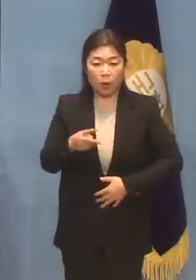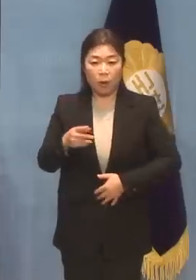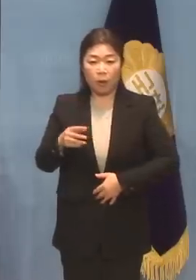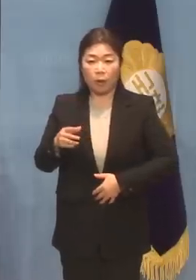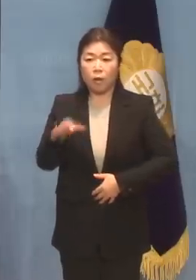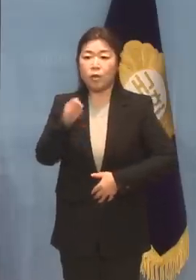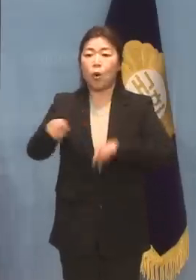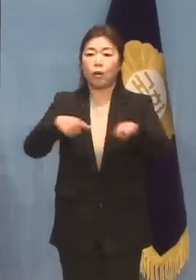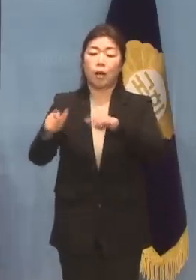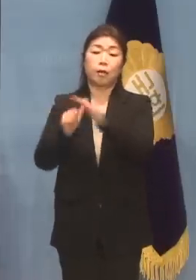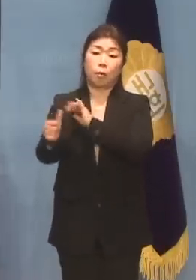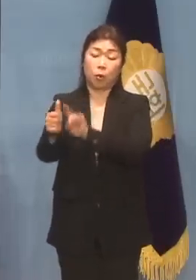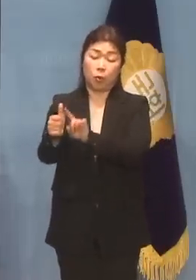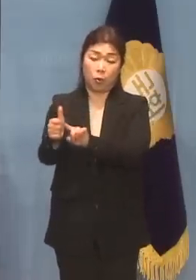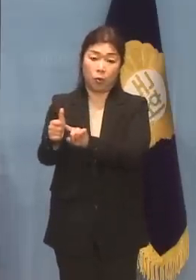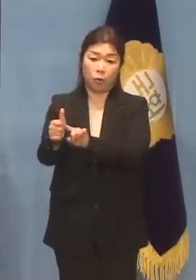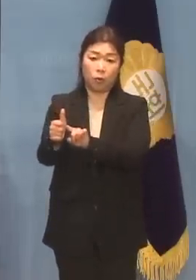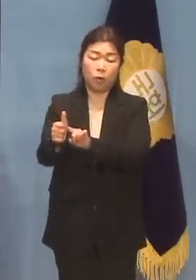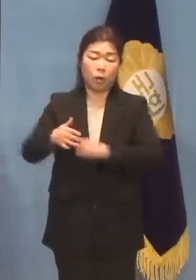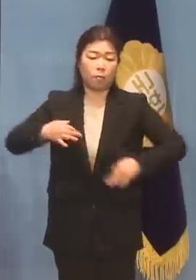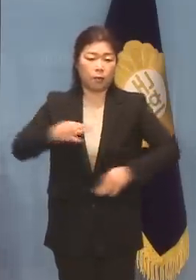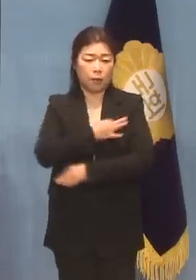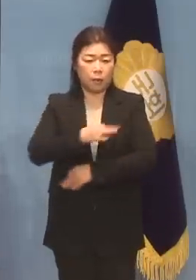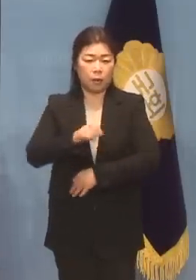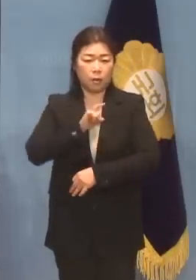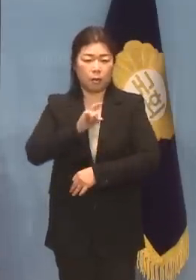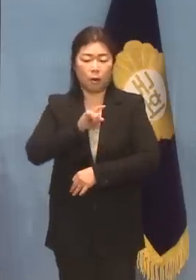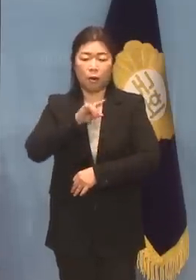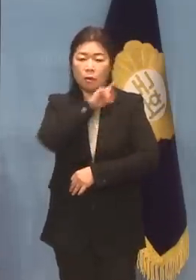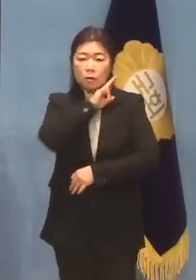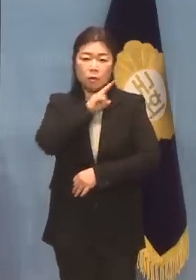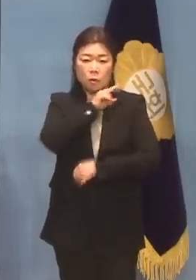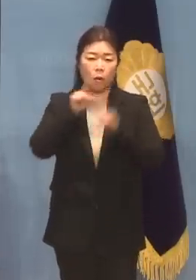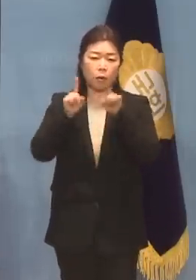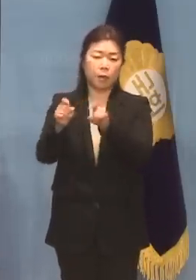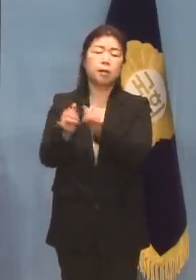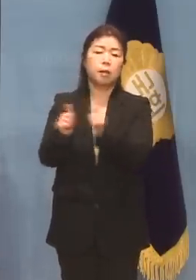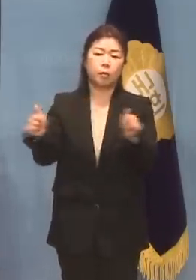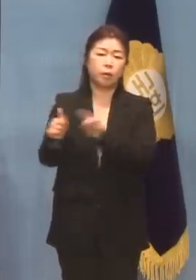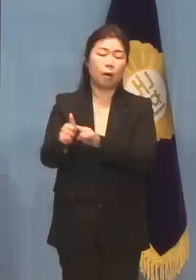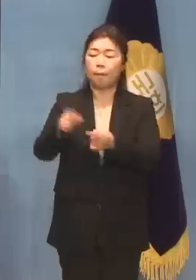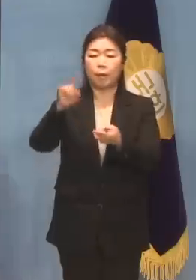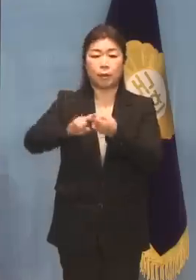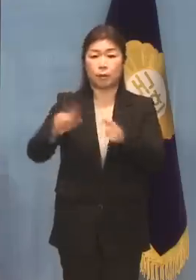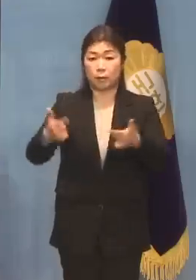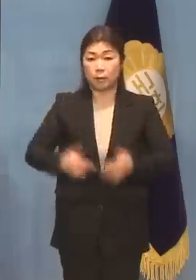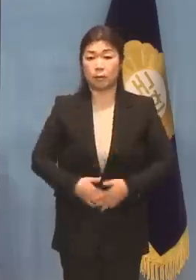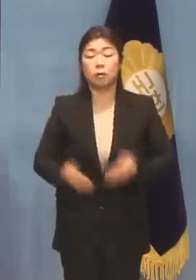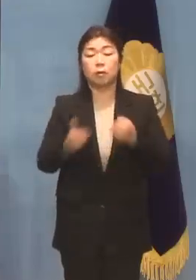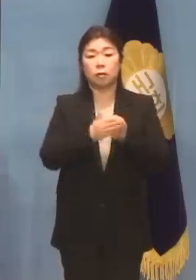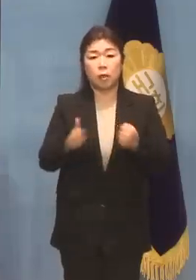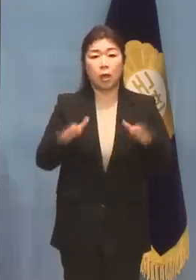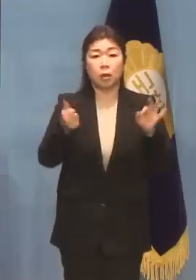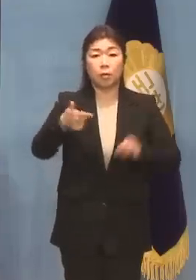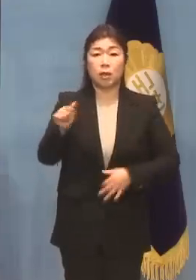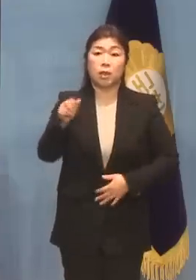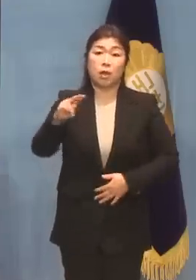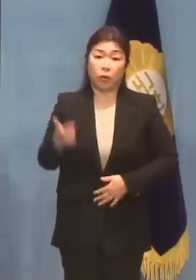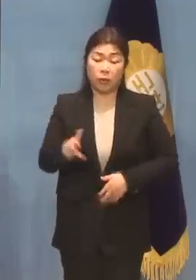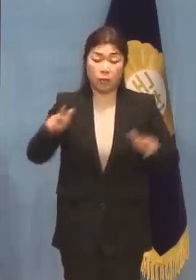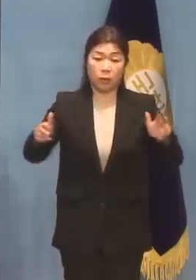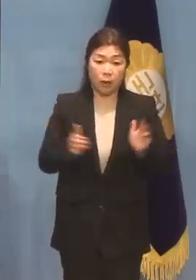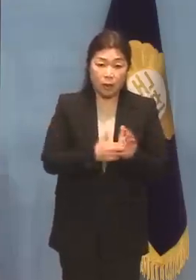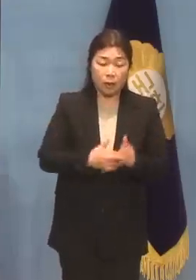있는 여당의 당대표 자리에 비리 의혹 투성이 당대표는 어울리지 않는다. 따라서 김기현 후보는 그동안